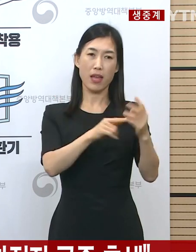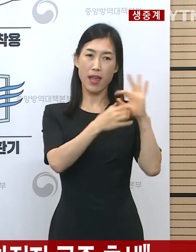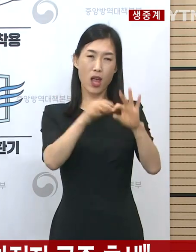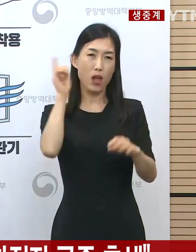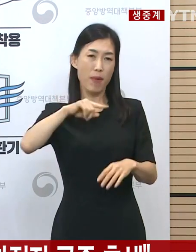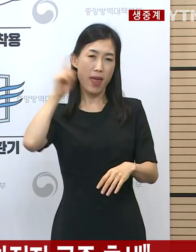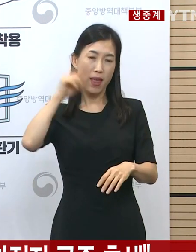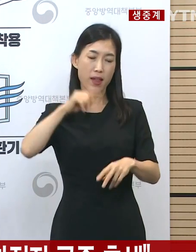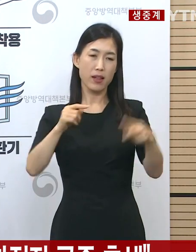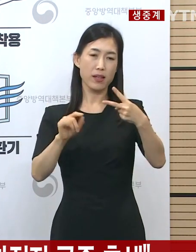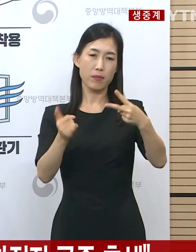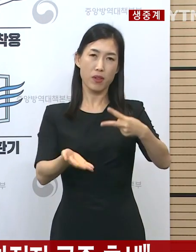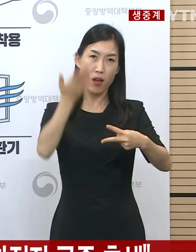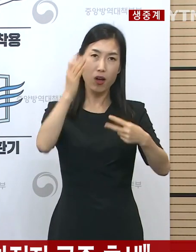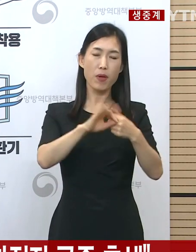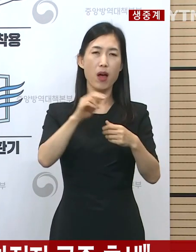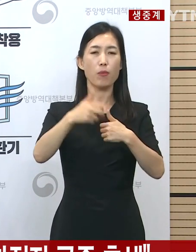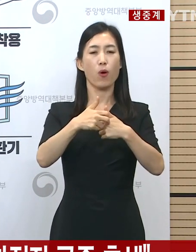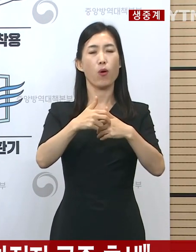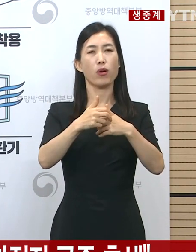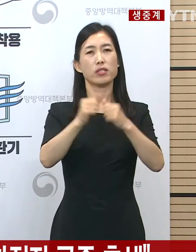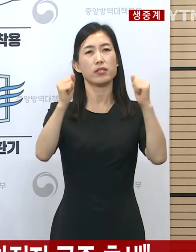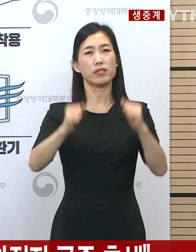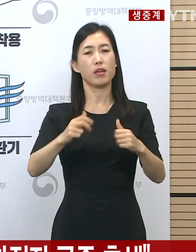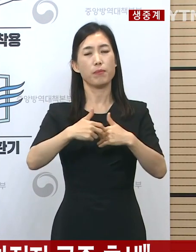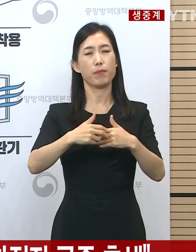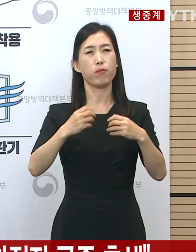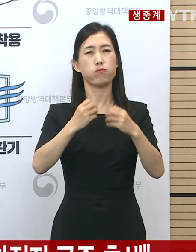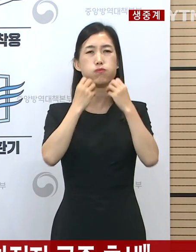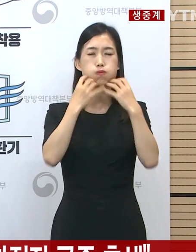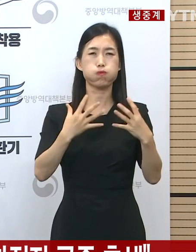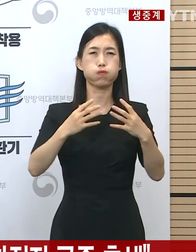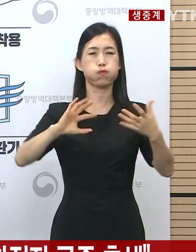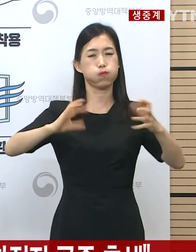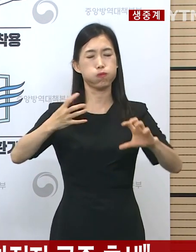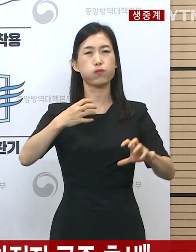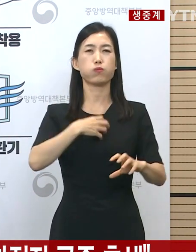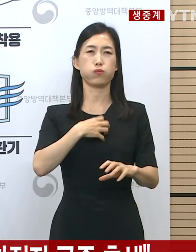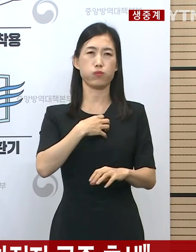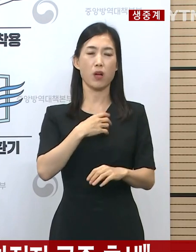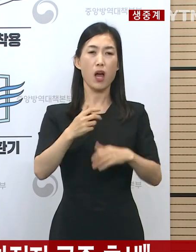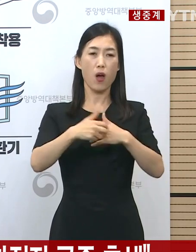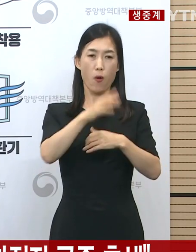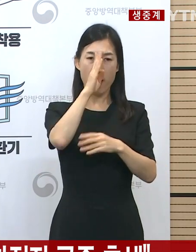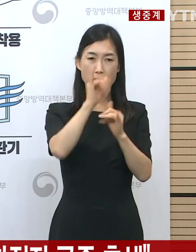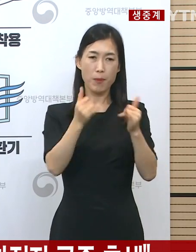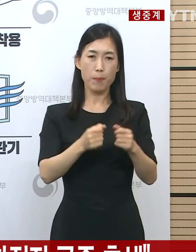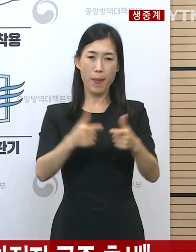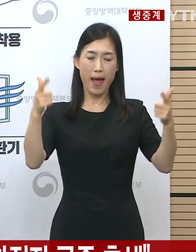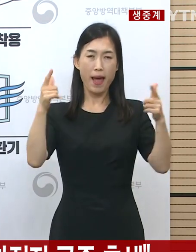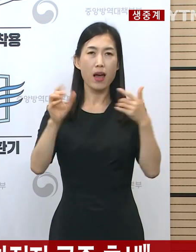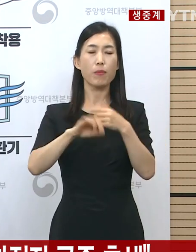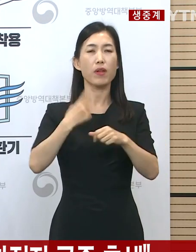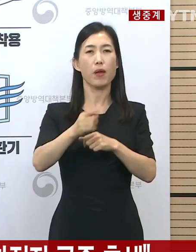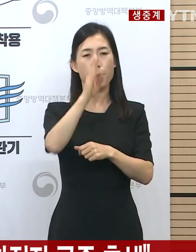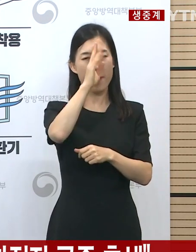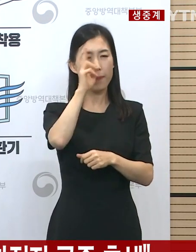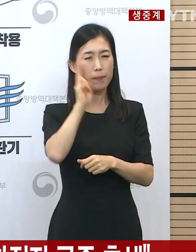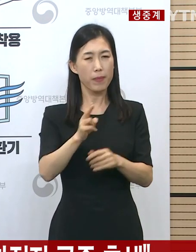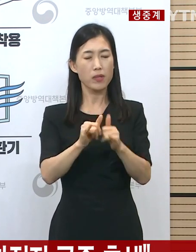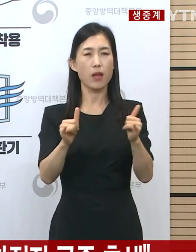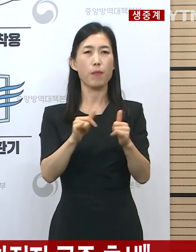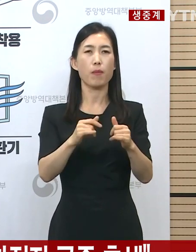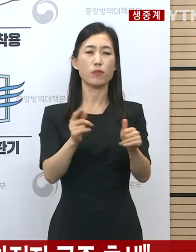가중되어 코로나19뿐만 아니라 일반 중환자 진료에도 영향을 줄 수 있어 더 이상의 확산을 막는